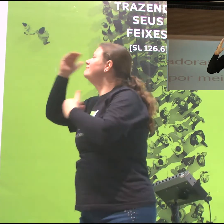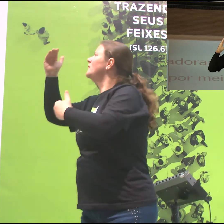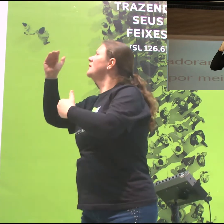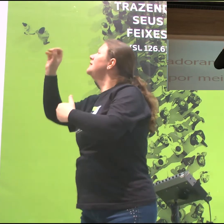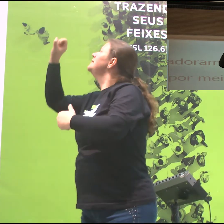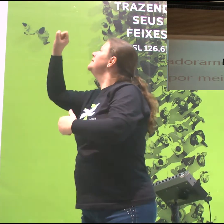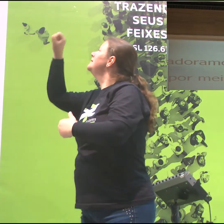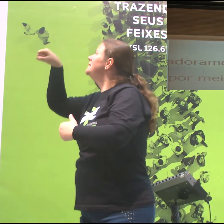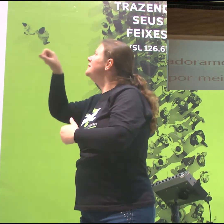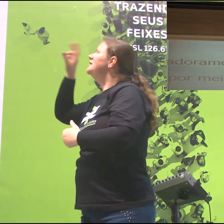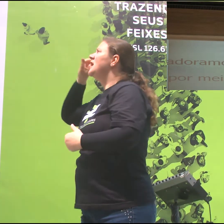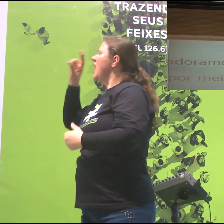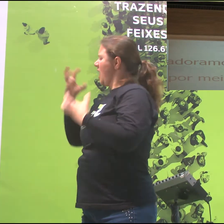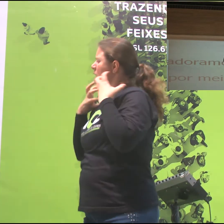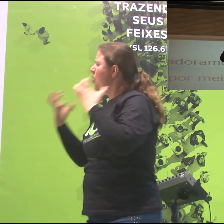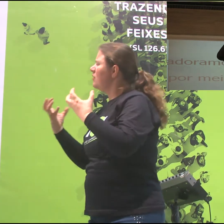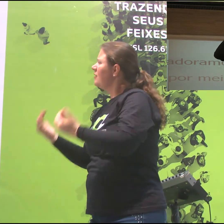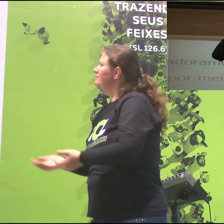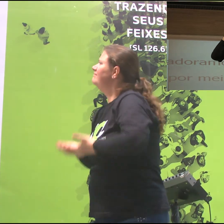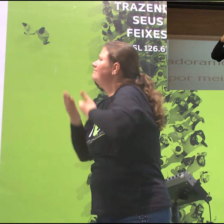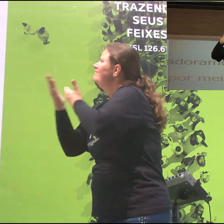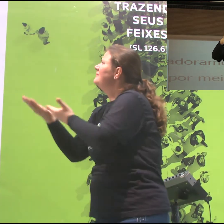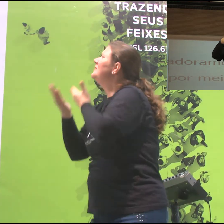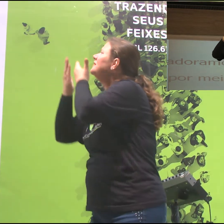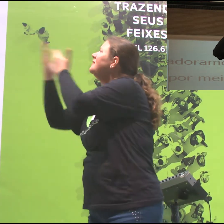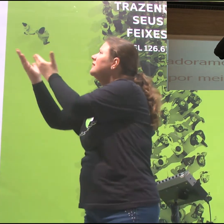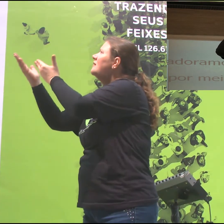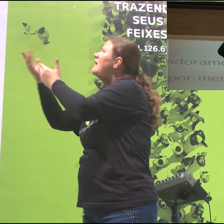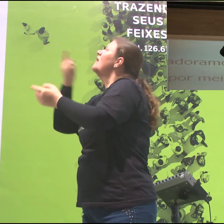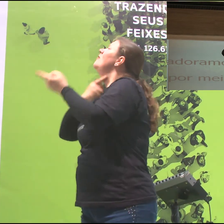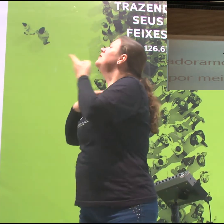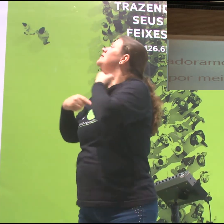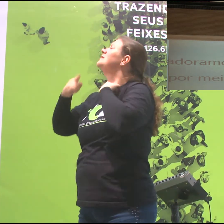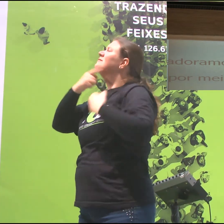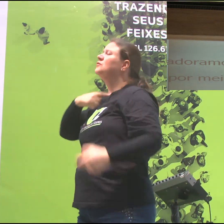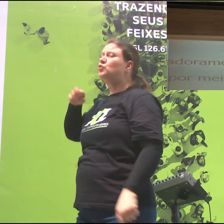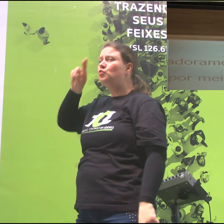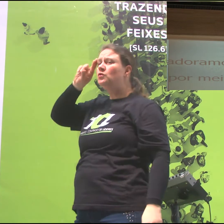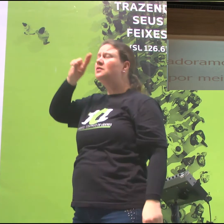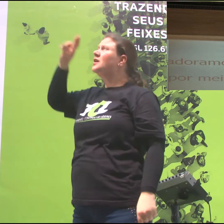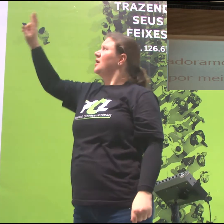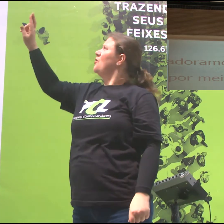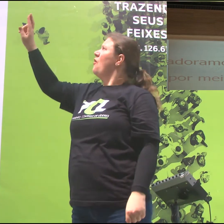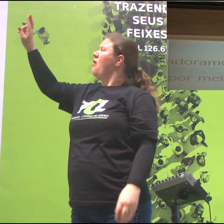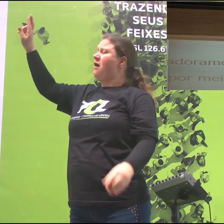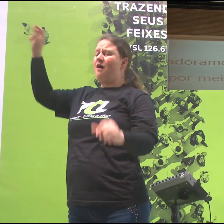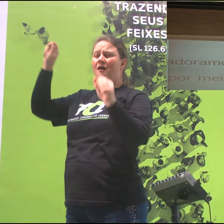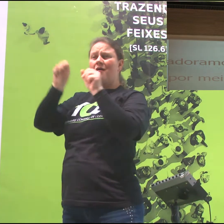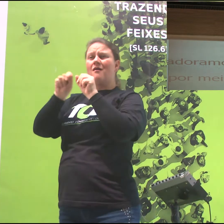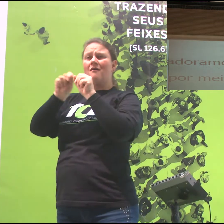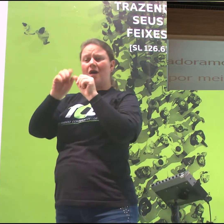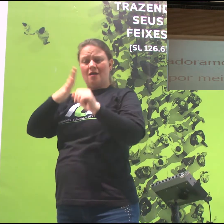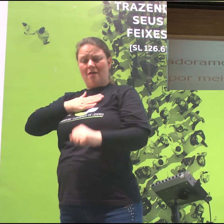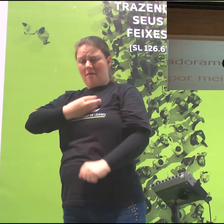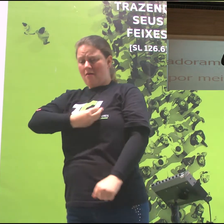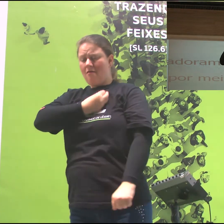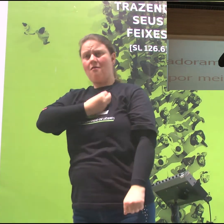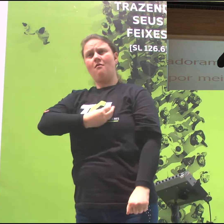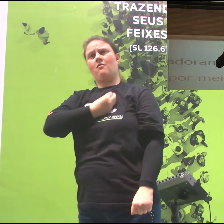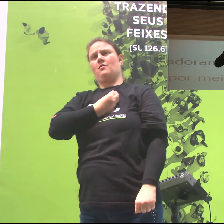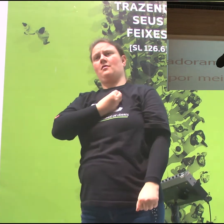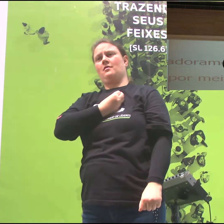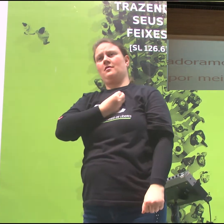dizendo sim para Deus. Estamos dizendo sim para que a sua vontade seja feita em nós. E quando nós dizemos sim